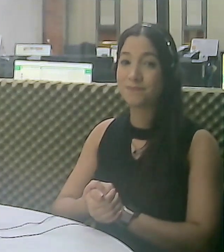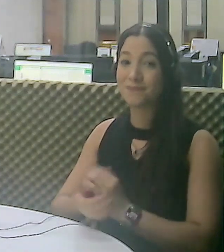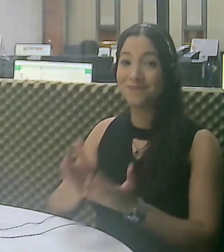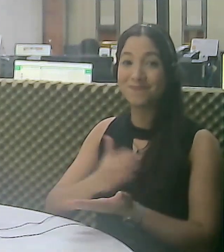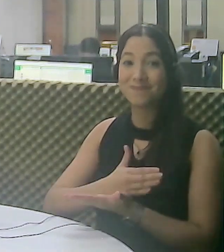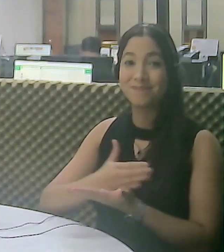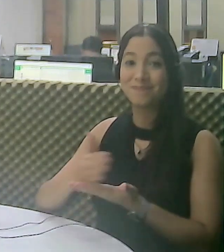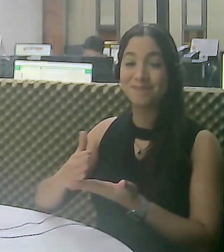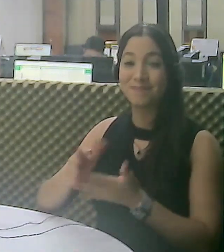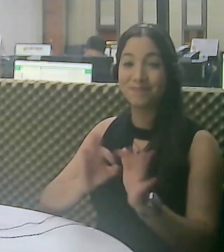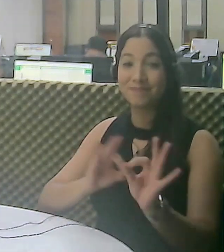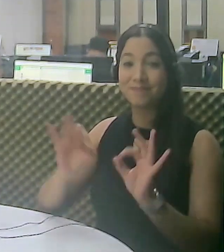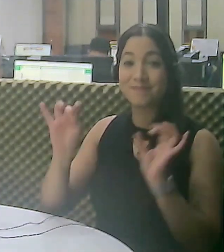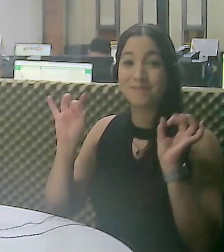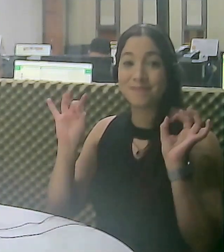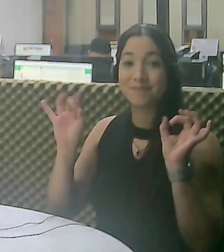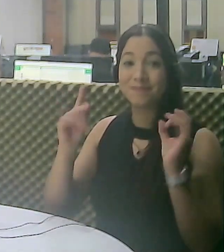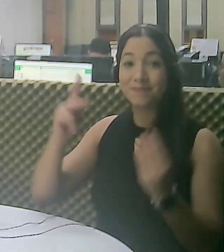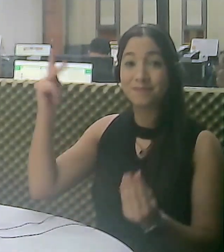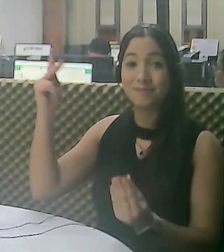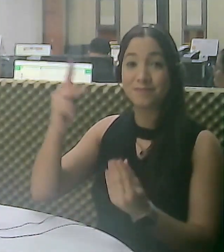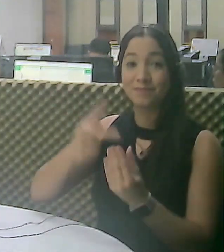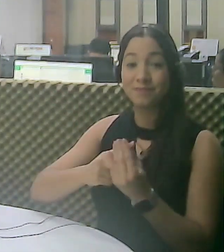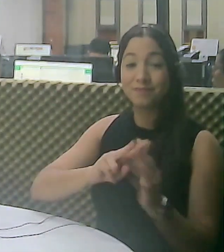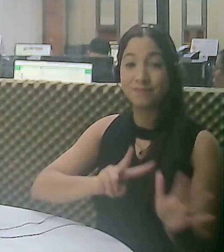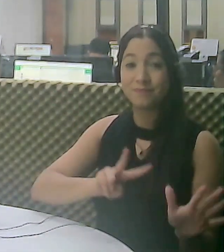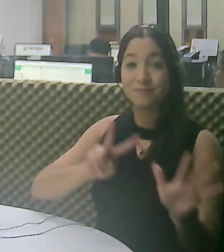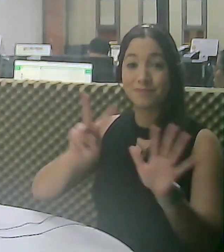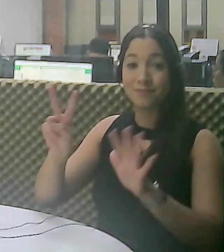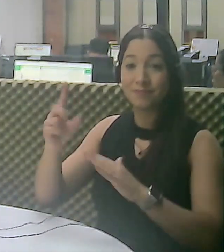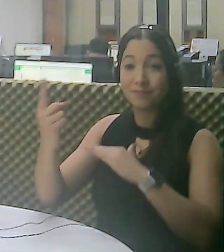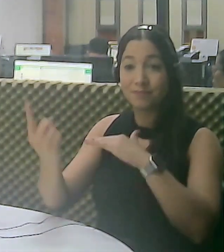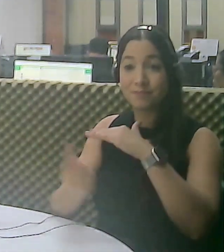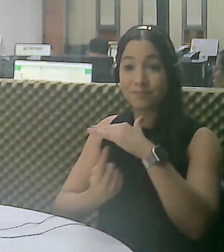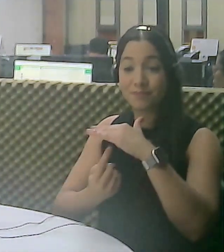Começou a programação especial do PROCON pela Semana do Consumidor.